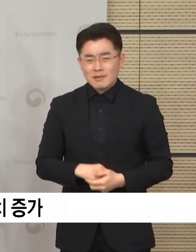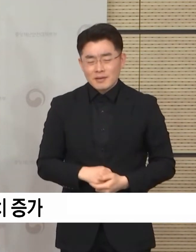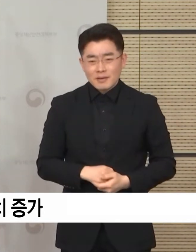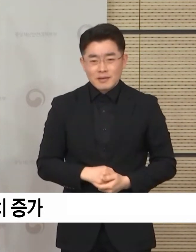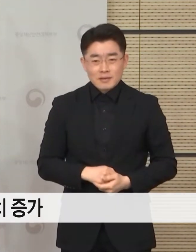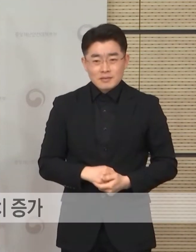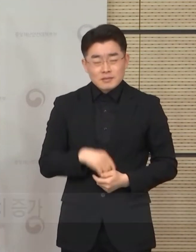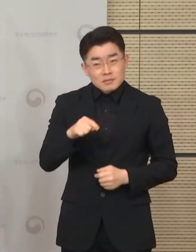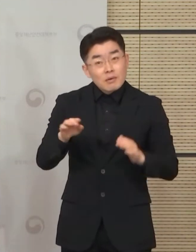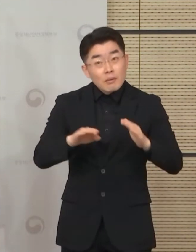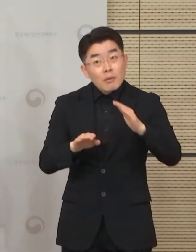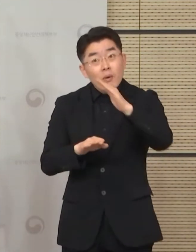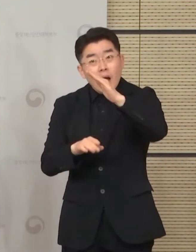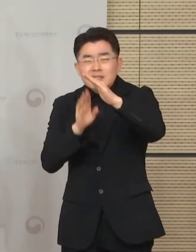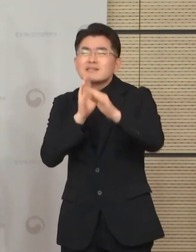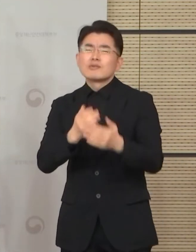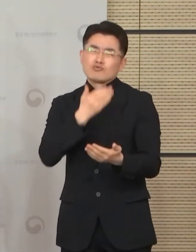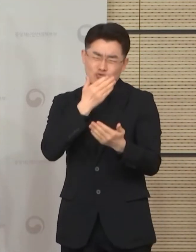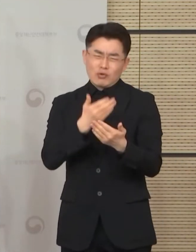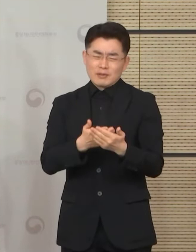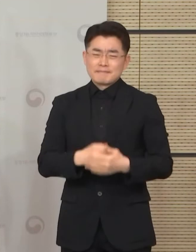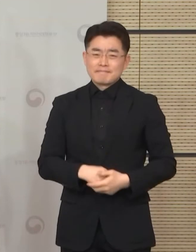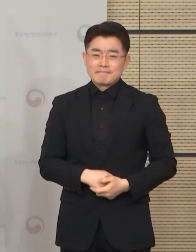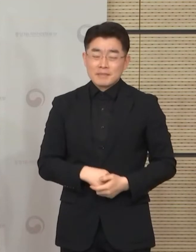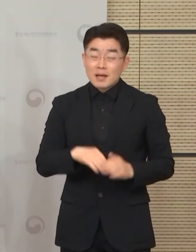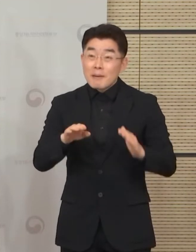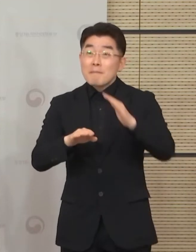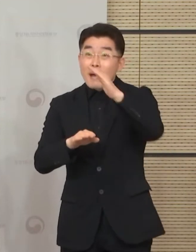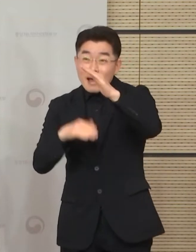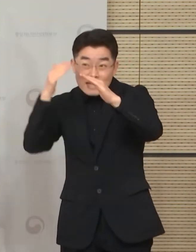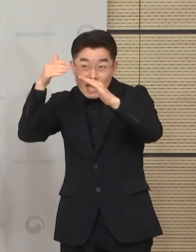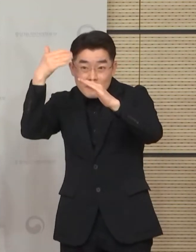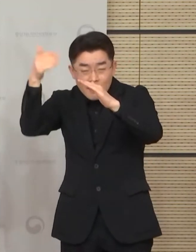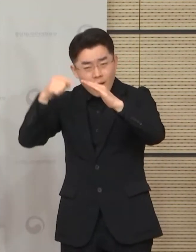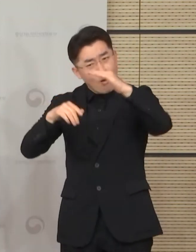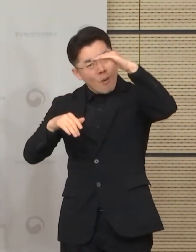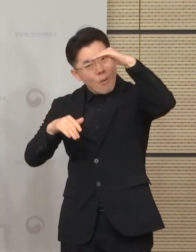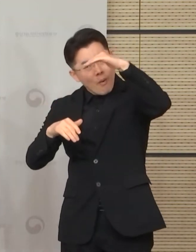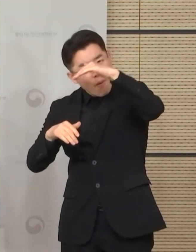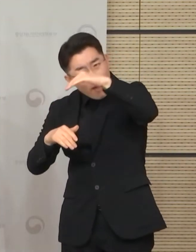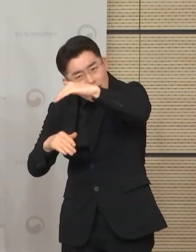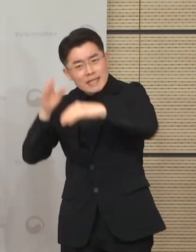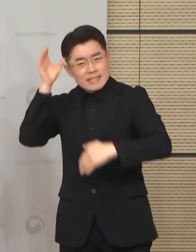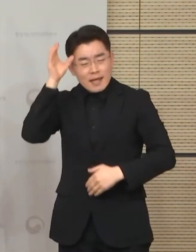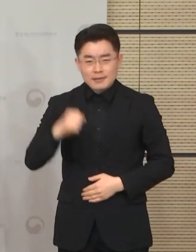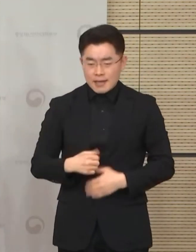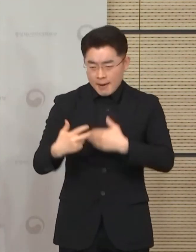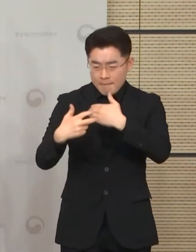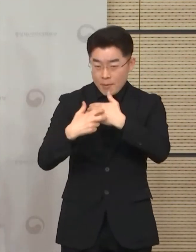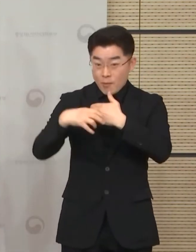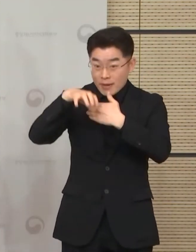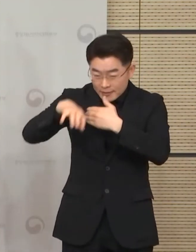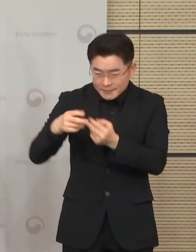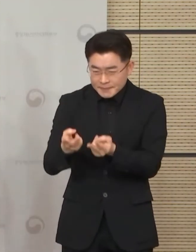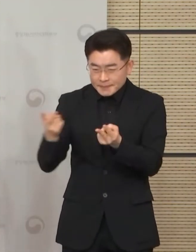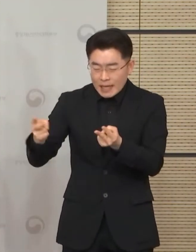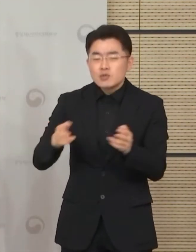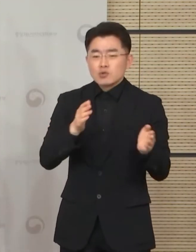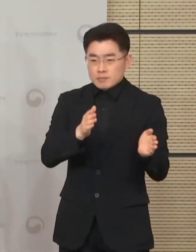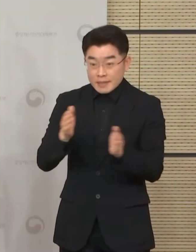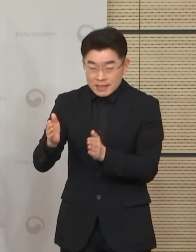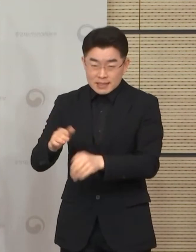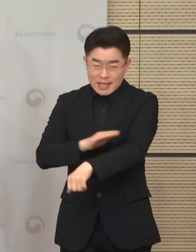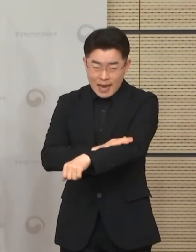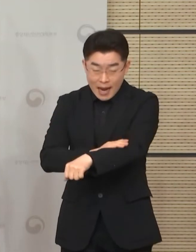양상에서 매우 중요한 시기이며 정점이 예측대로 형성되면서 의료 체기를 준비된 범위 내에서 배양할 수 있다면